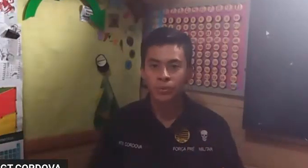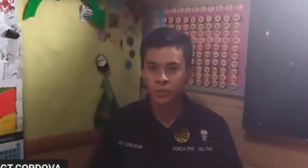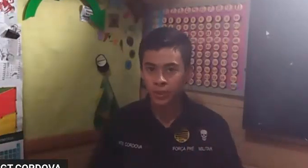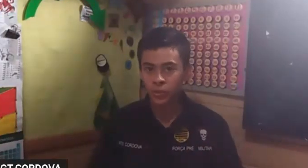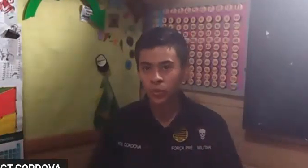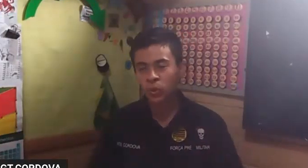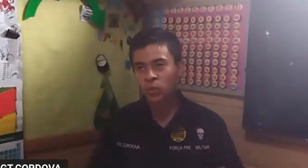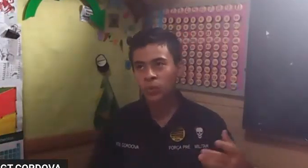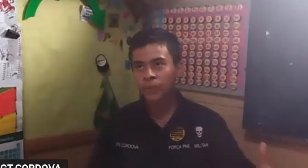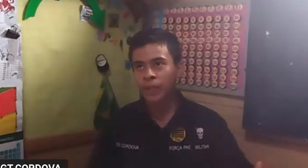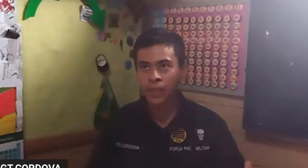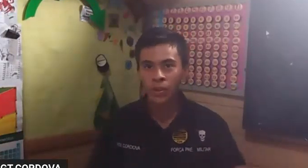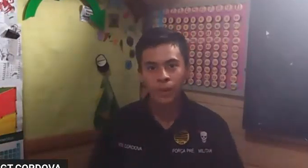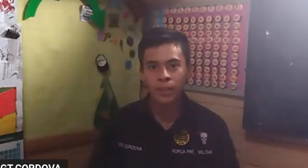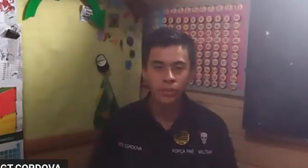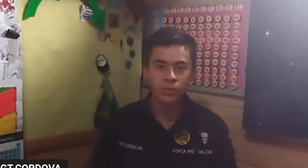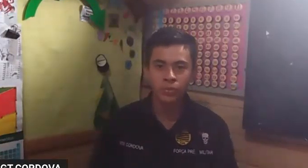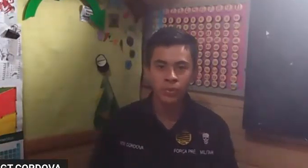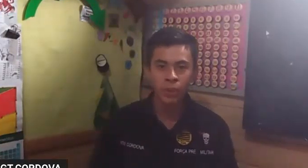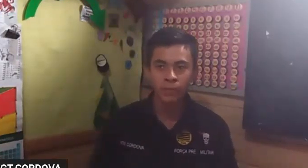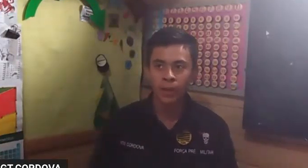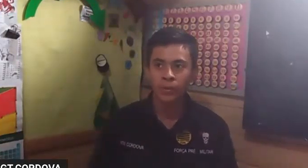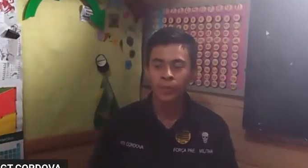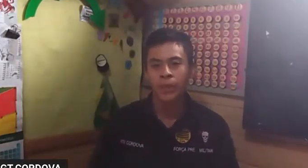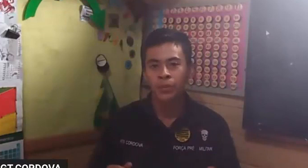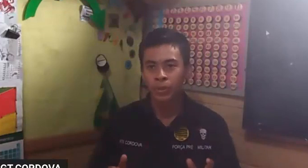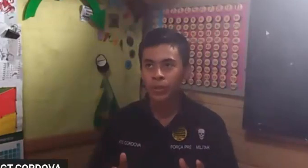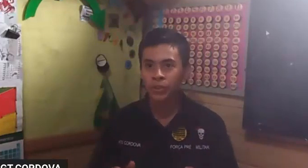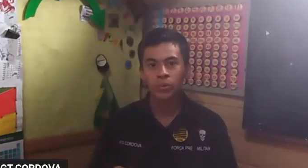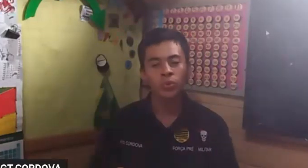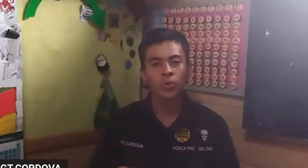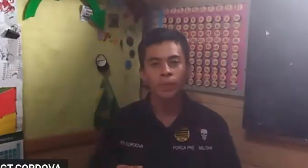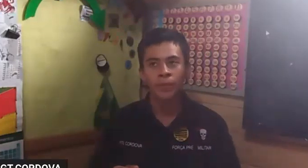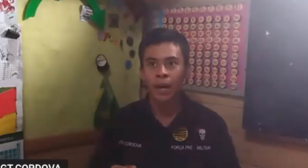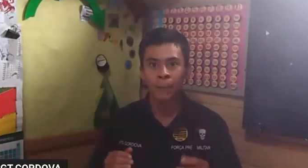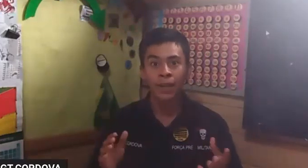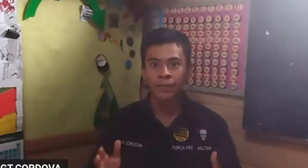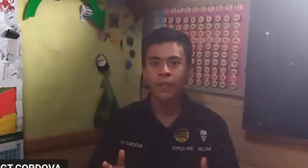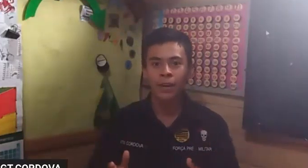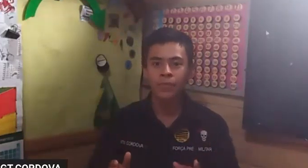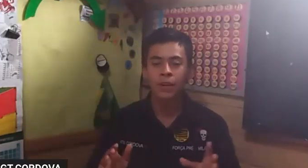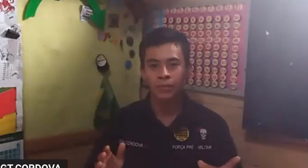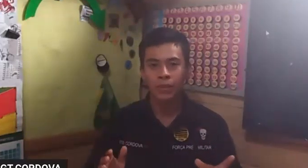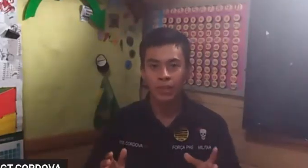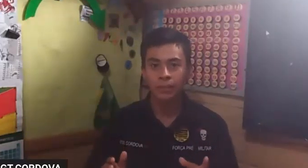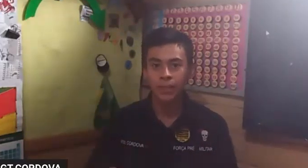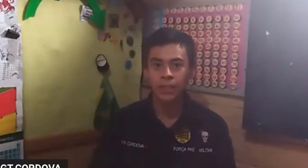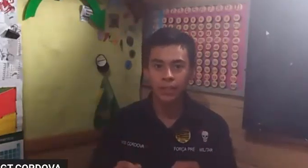Rio Grande do Sul, e comparando com São Paulo. No Rio Grande do Sul, a palavra avião, eu vou dar um exemplo aqui